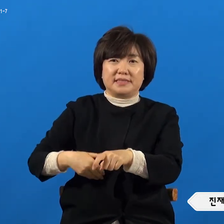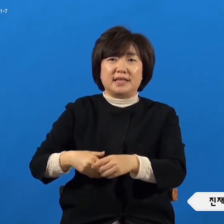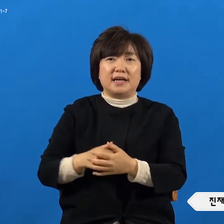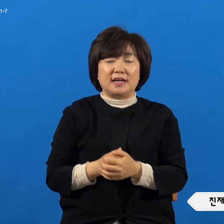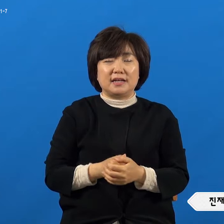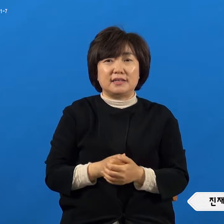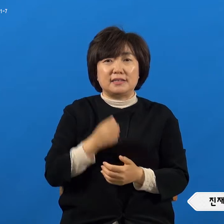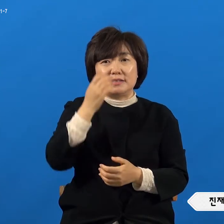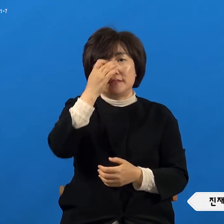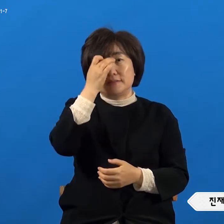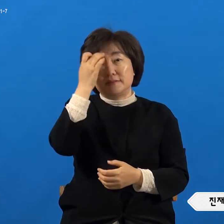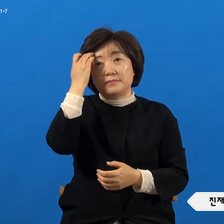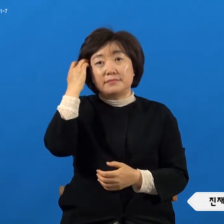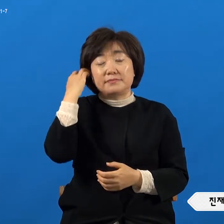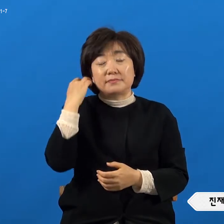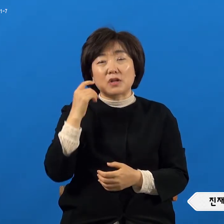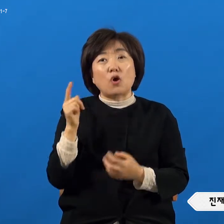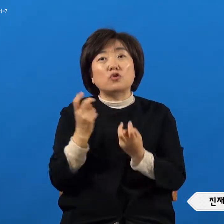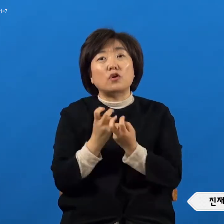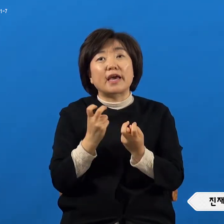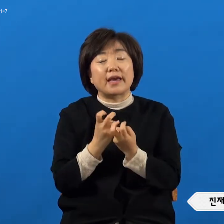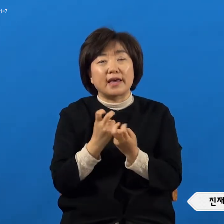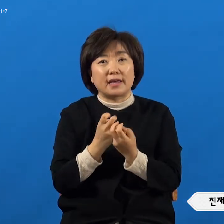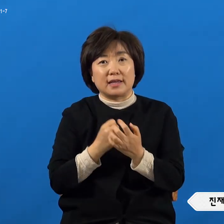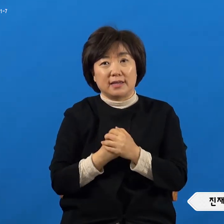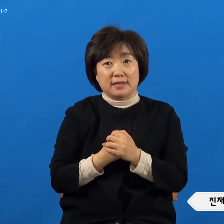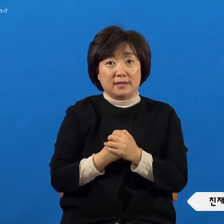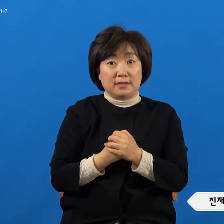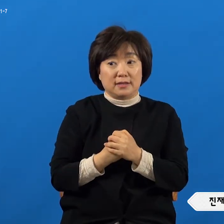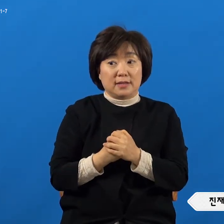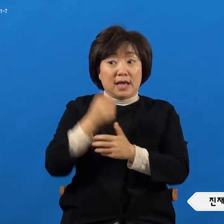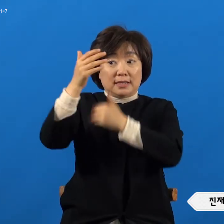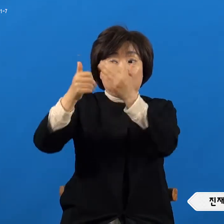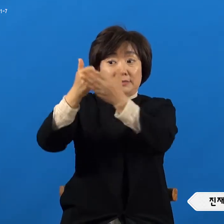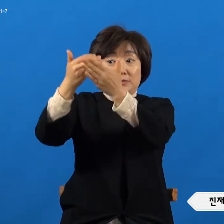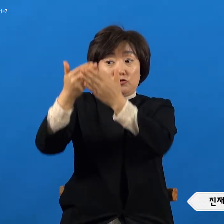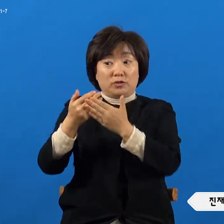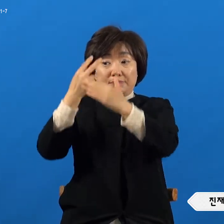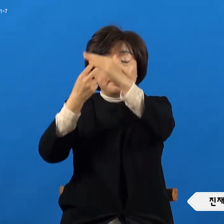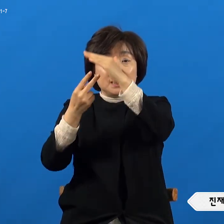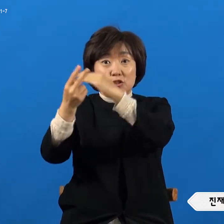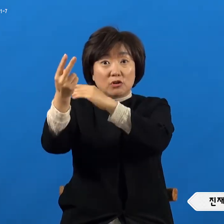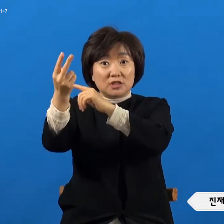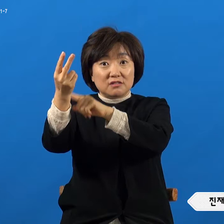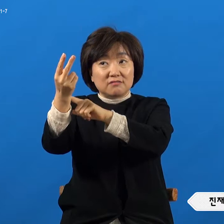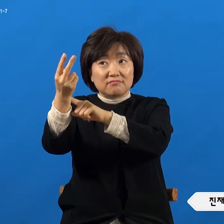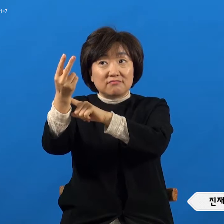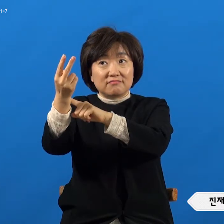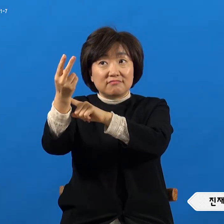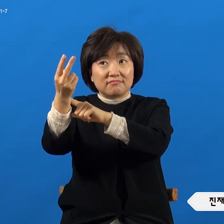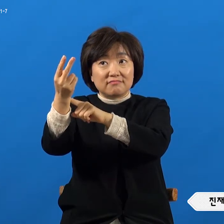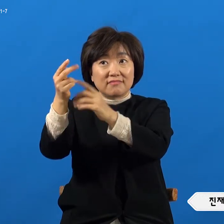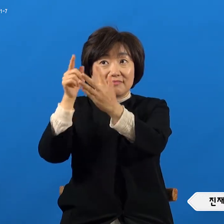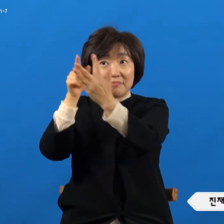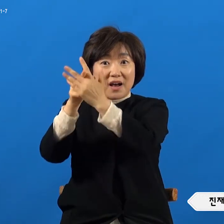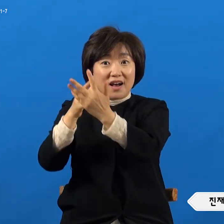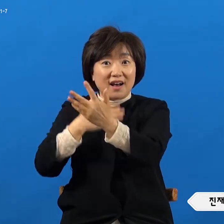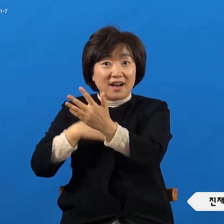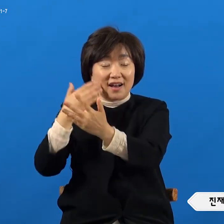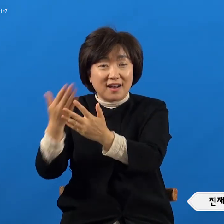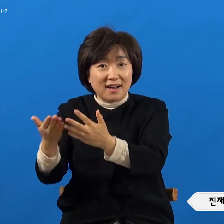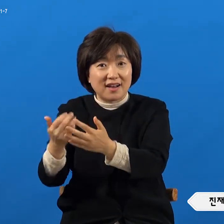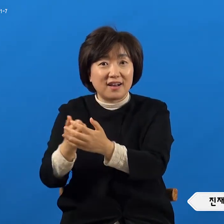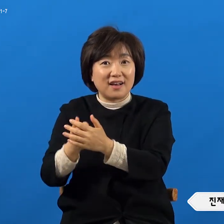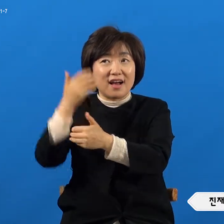봅니다. 어떻게 그렇다면 이 하나님이 주신 비전을 알 수 있을까요? 그